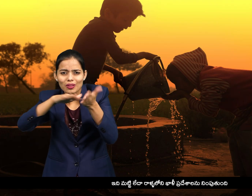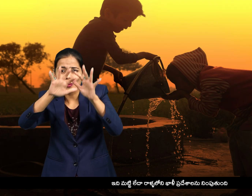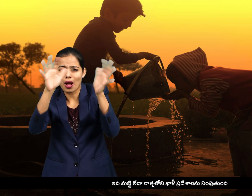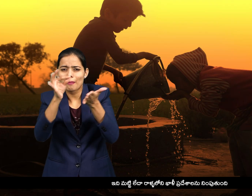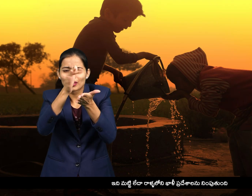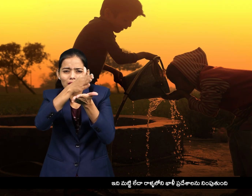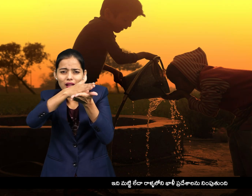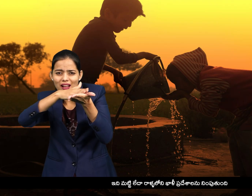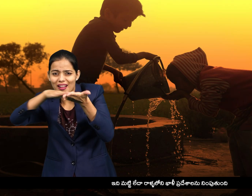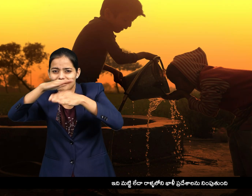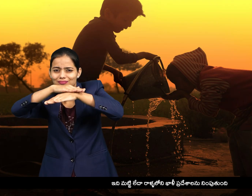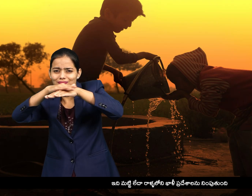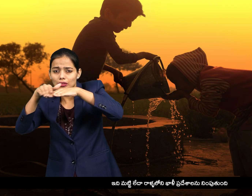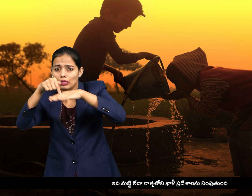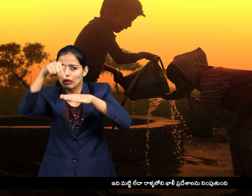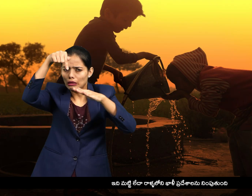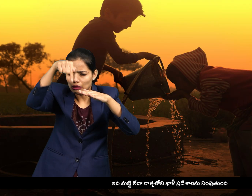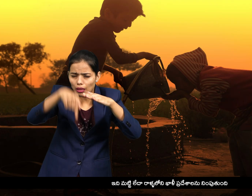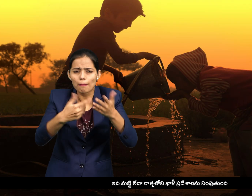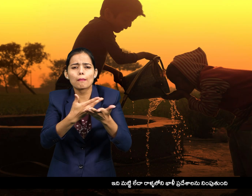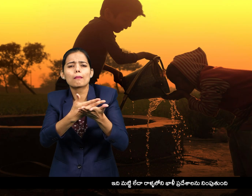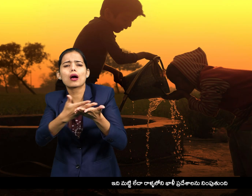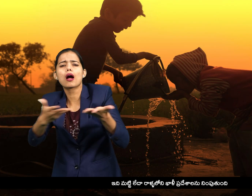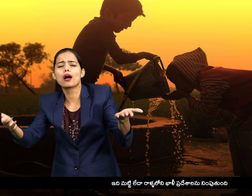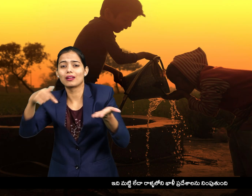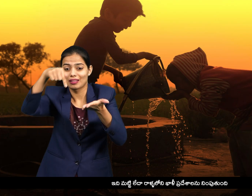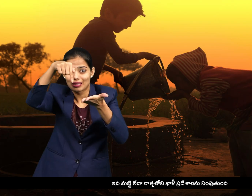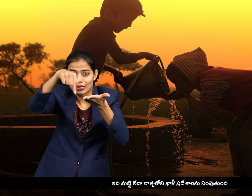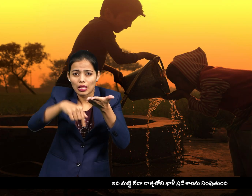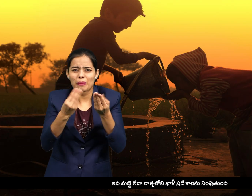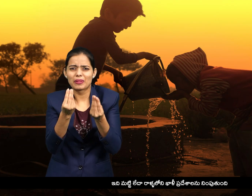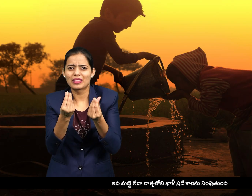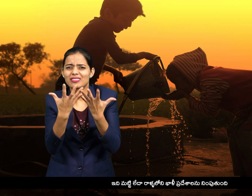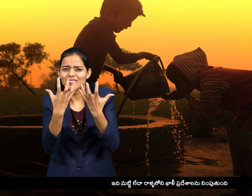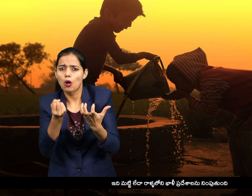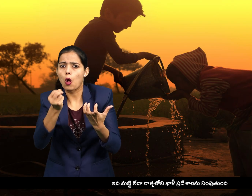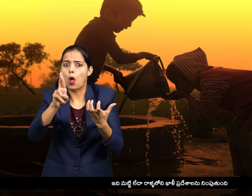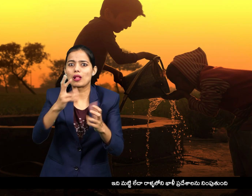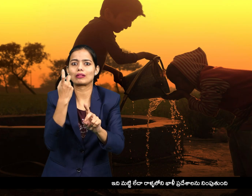మట్టి లేదా రాళ్లలోని ఖాళీ ప్రదేశాలను నింపుతుంది.